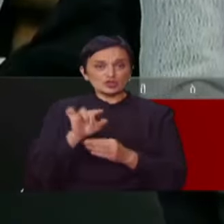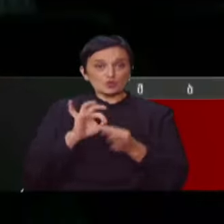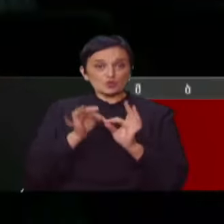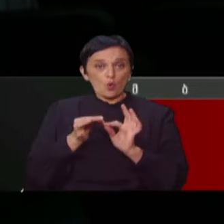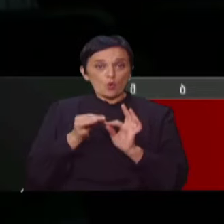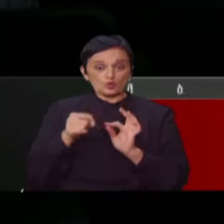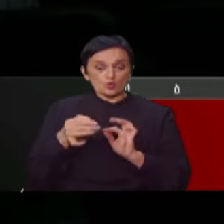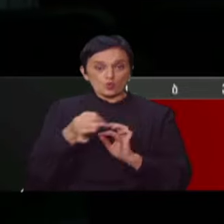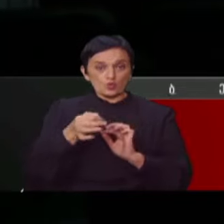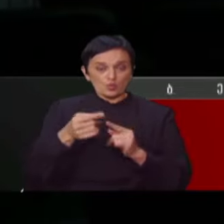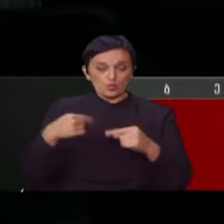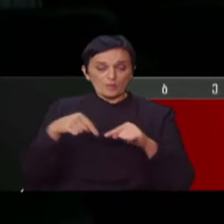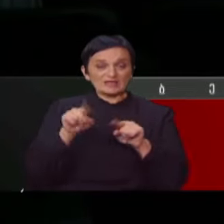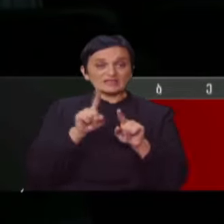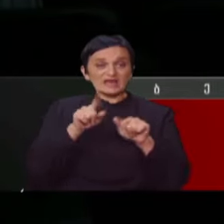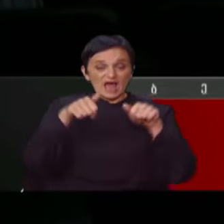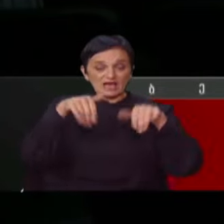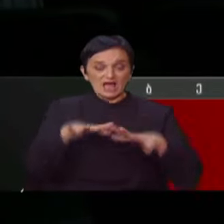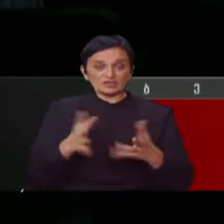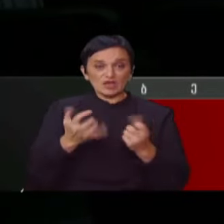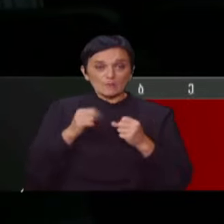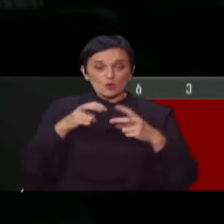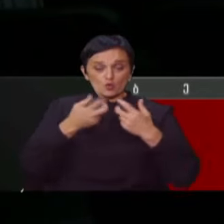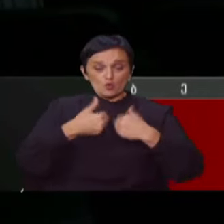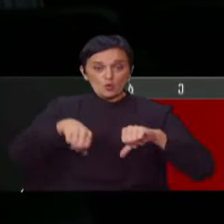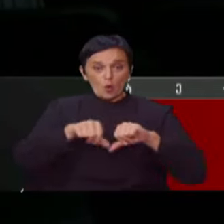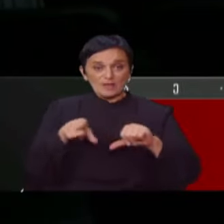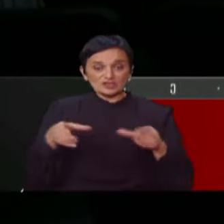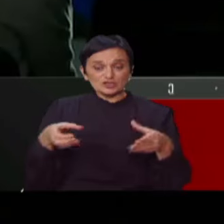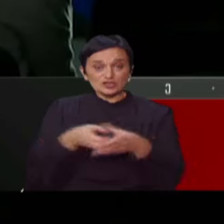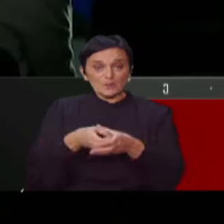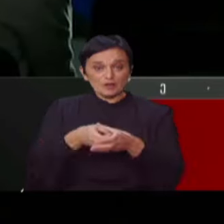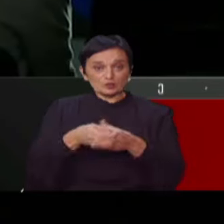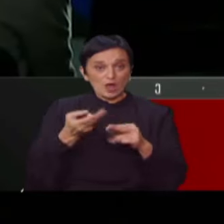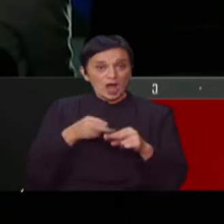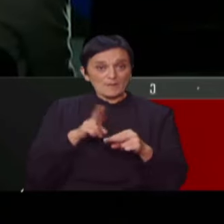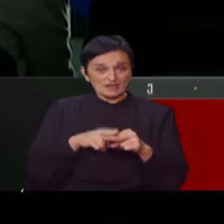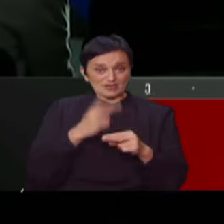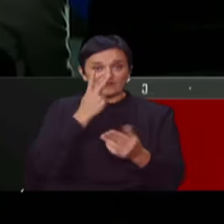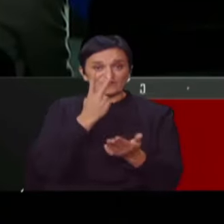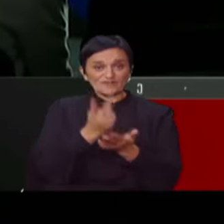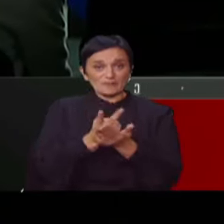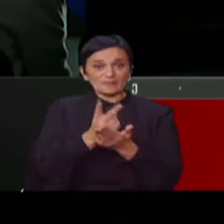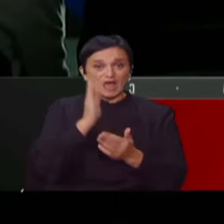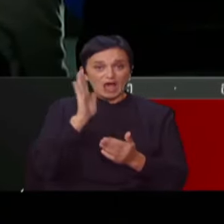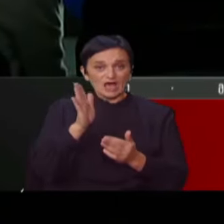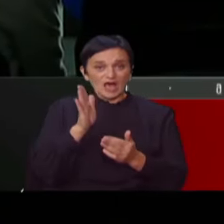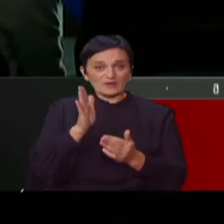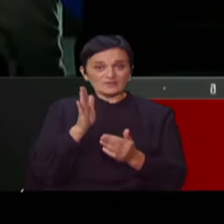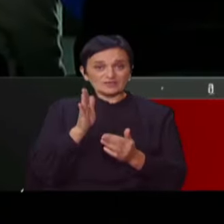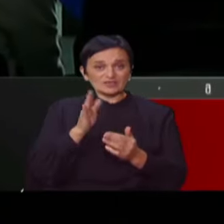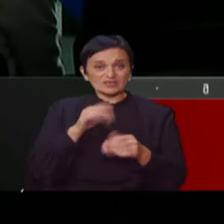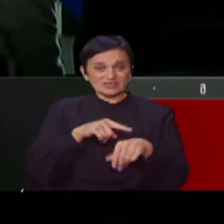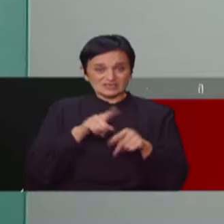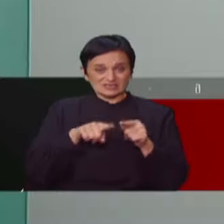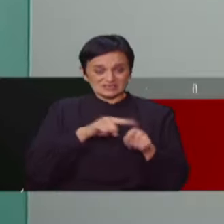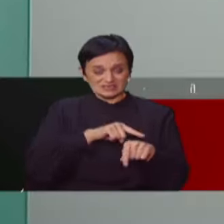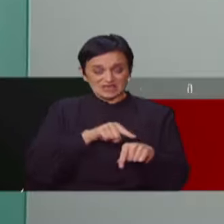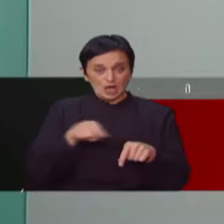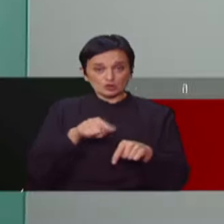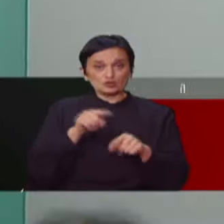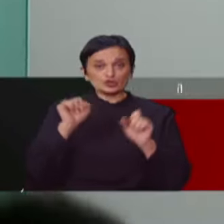კონკრეტულად ამ უბანზე. რა გადაწყვეტილებას მიიღებს კომისია და მისი შემადგენლობა, ამას ალბათ ნახავთ უახლოეს საათებში.